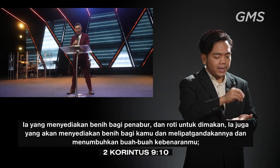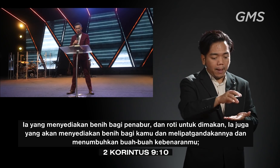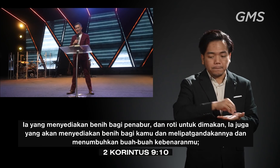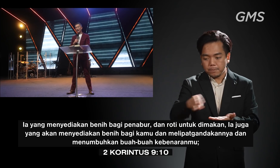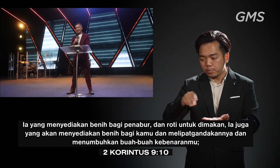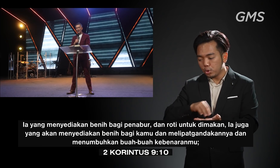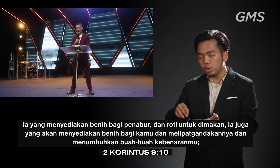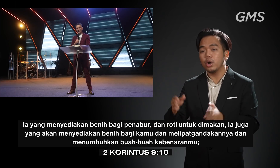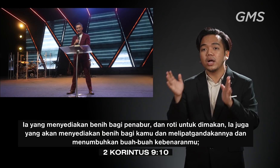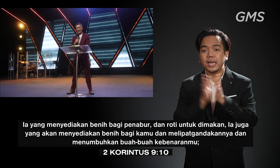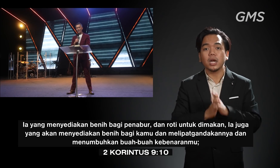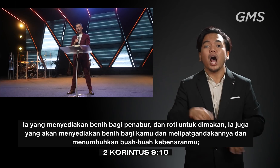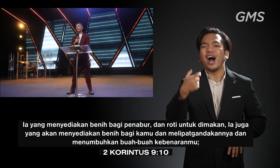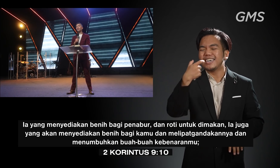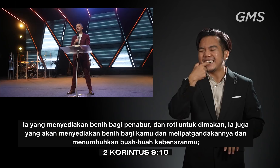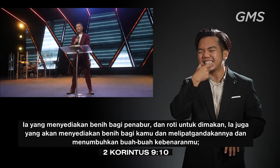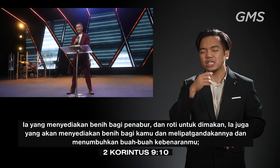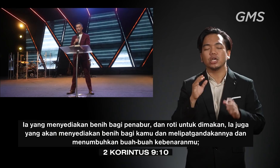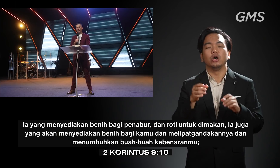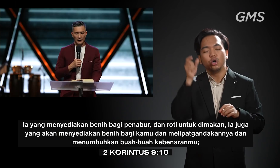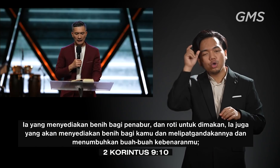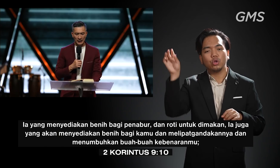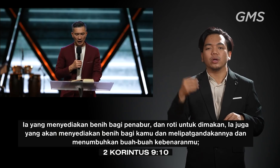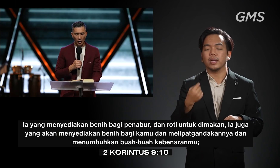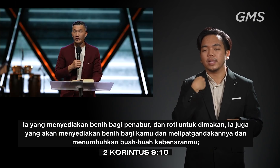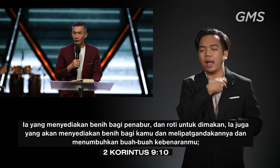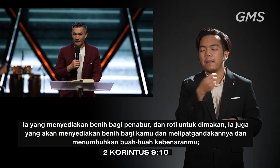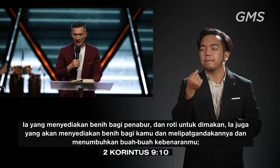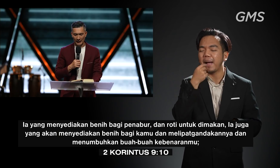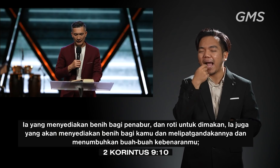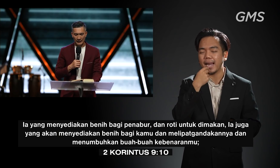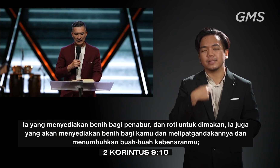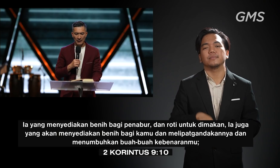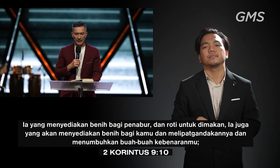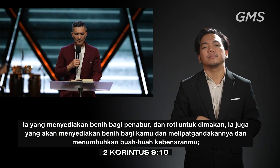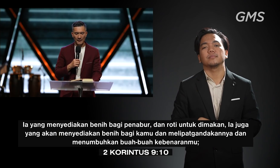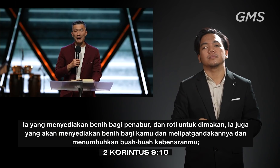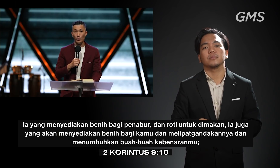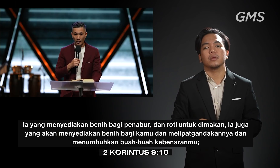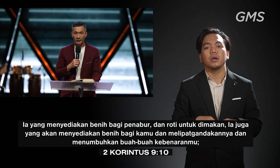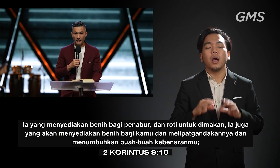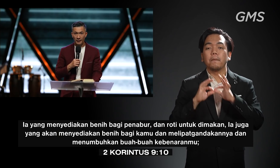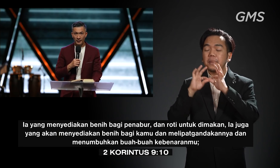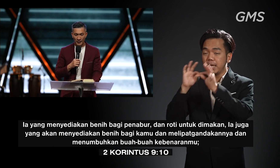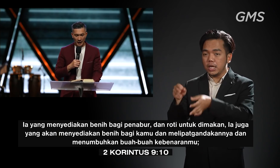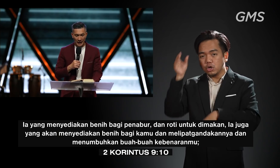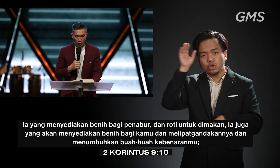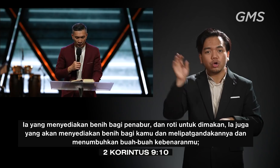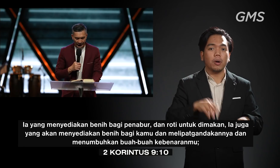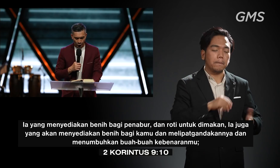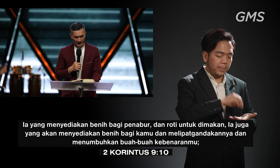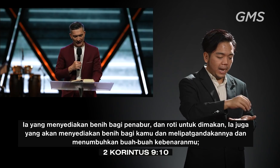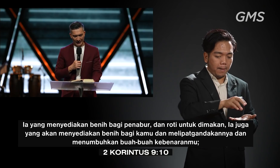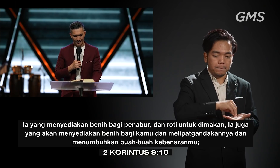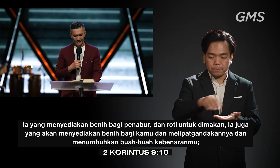dan roti untuk dimakan. Katakan benih bagi penabur. Katakan roti untuk dimakan. Katakan benih bagi penabur dan